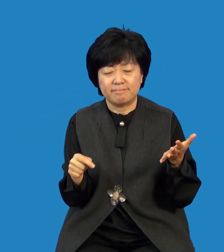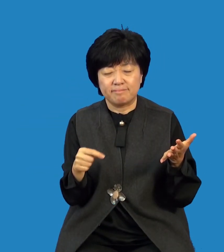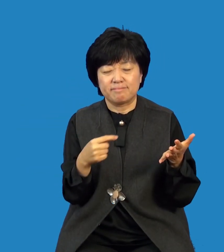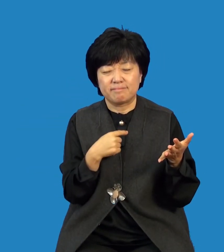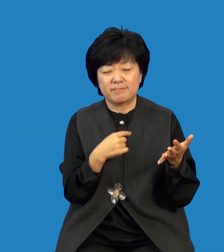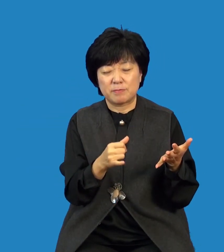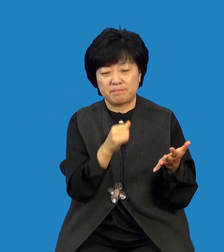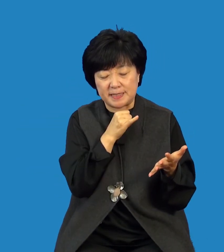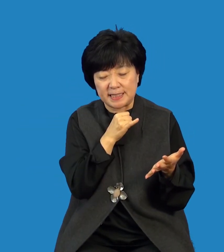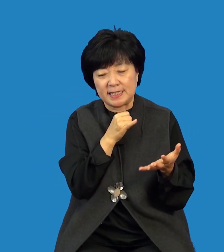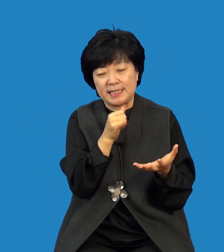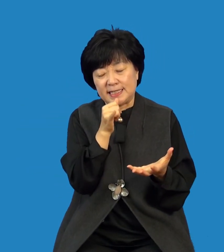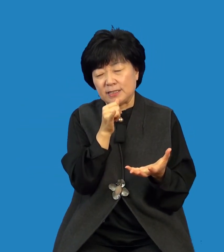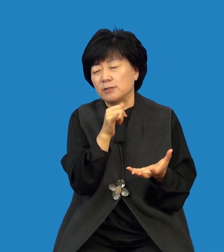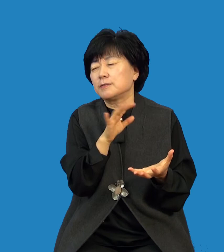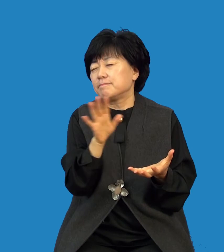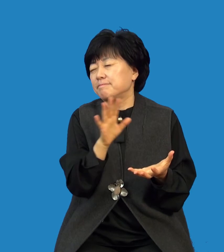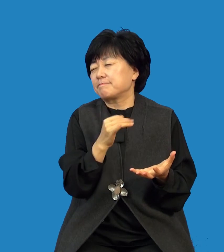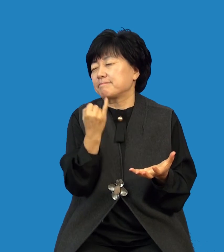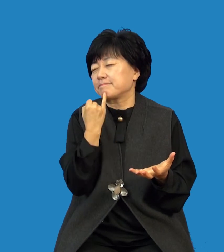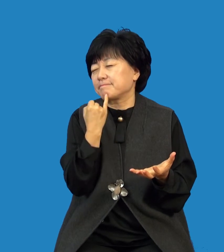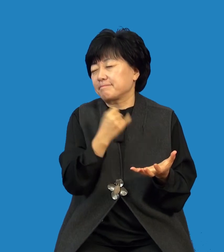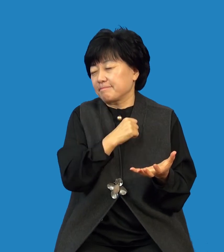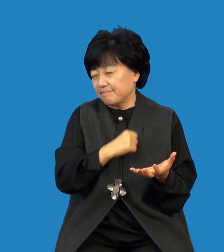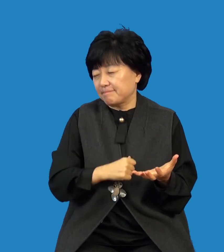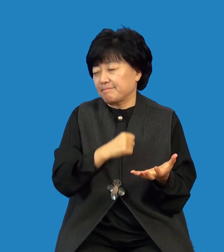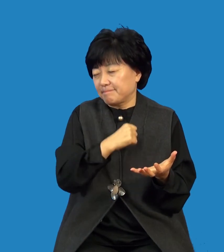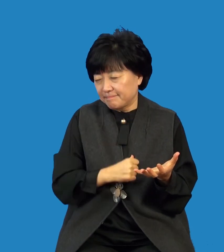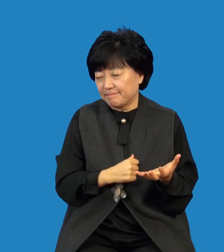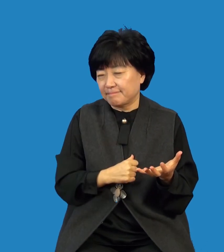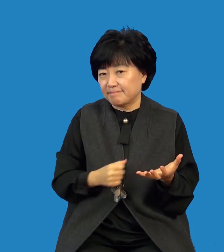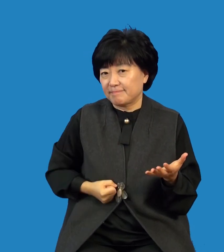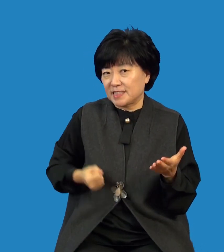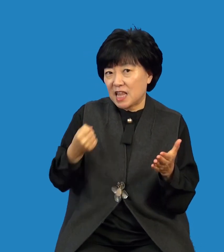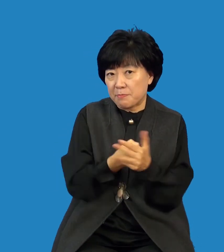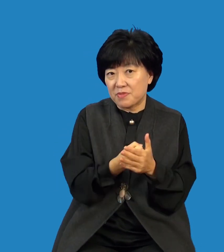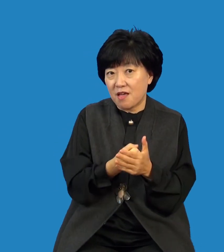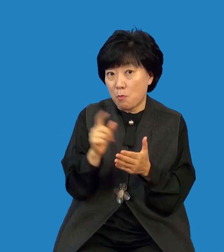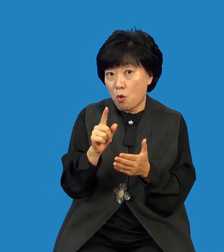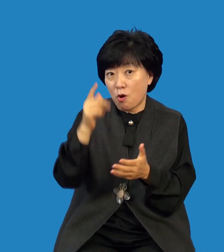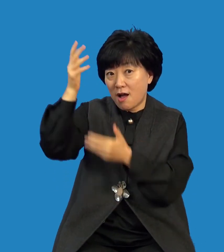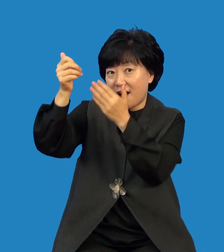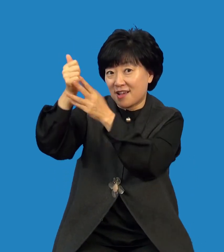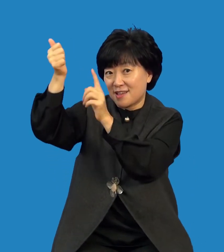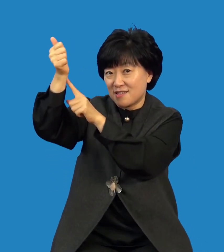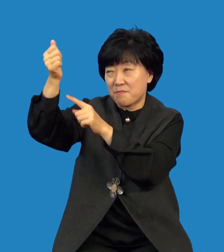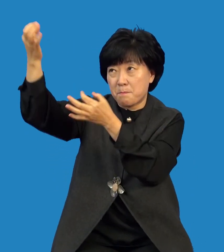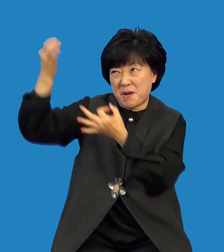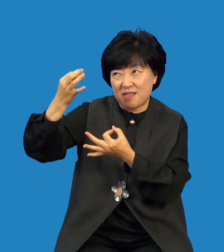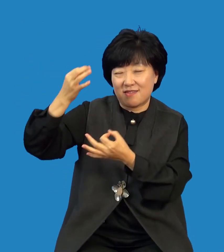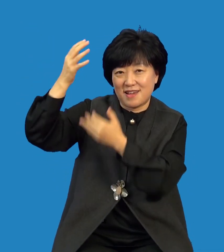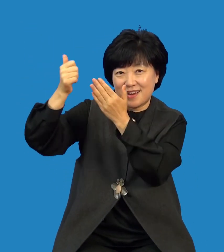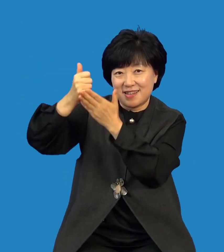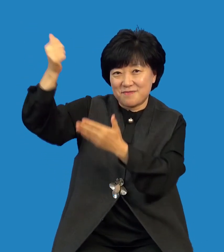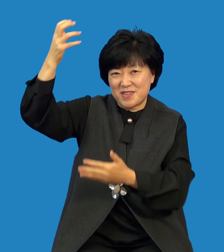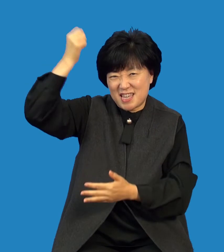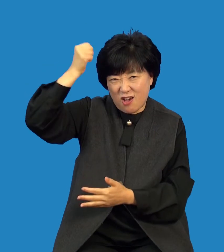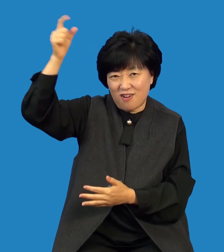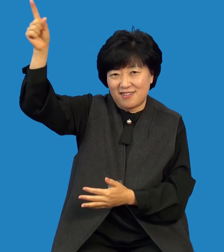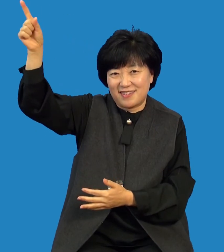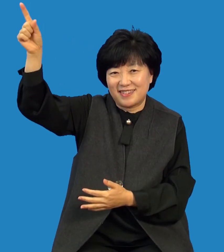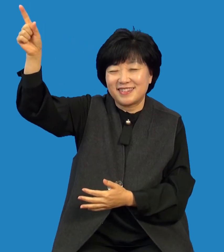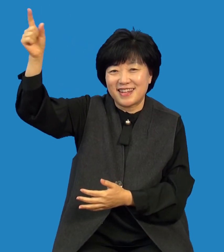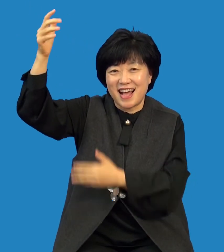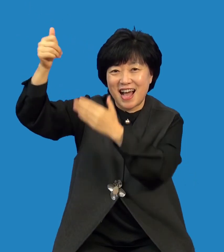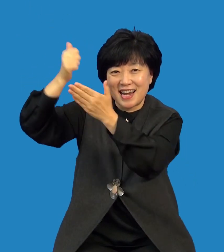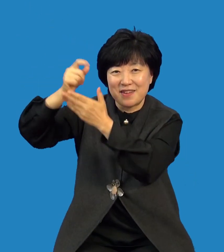가운데 어떤 담대함이 드냐면 하나님이 이거 기억하실 거야, 이 담대함이 있잖아. 그러면은요, 안에 평안이 있어요. 뭐 하나님이